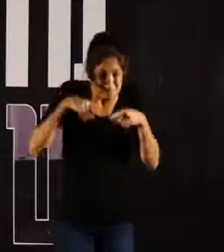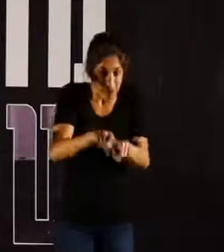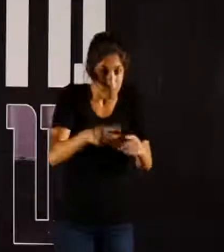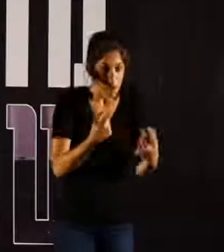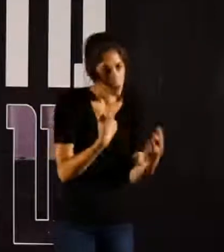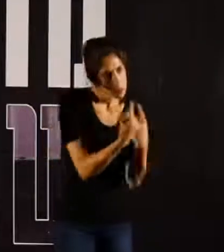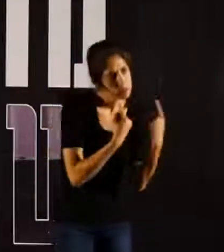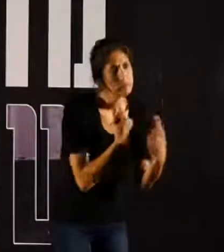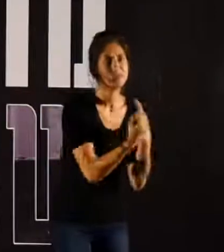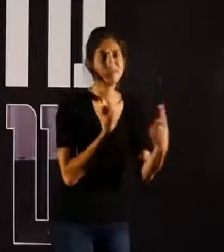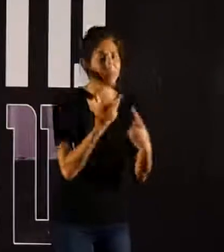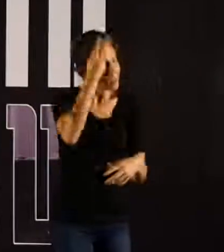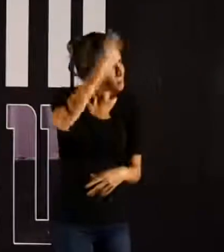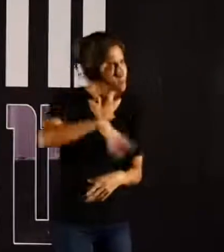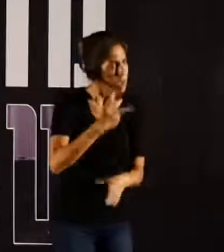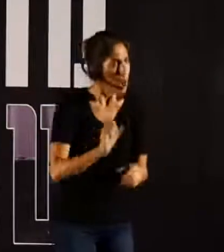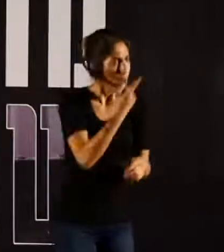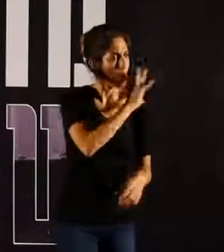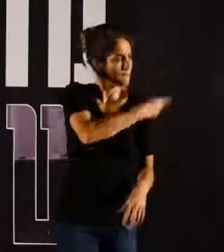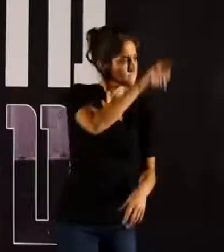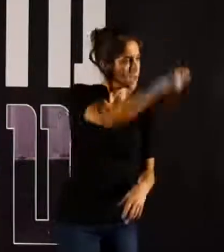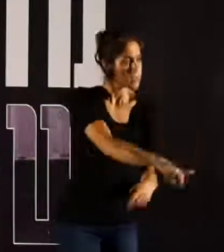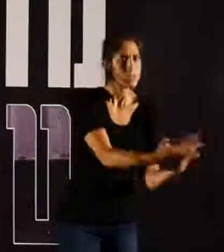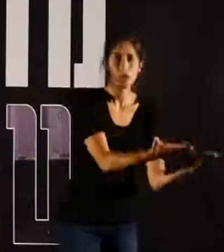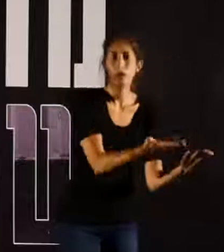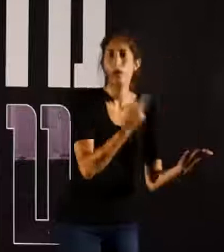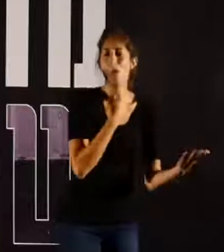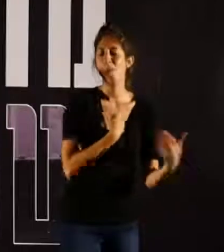שאני קצת מבין מה עובר על הפלסטיני הזה, הוא אומר לי,